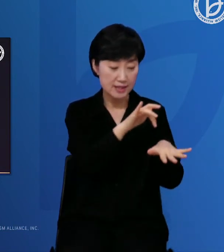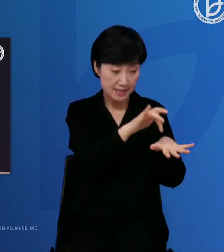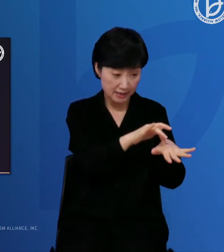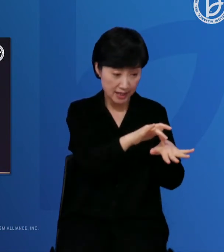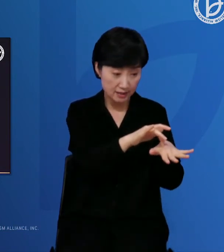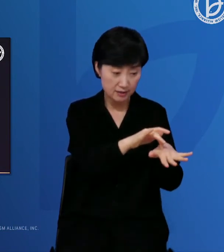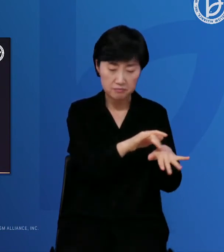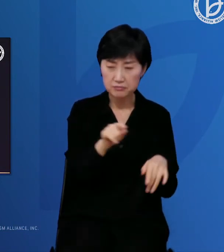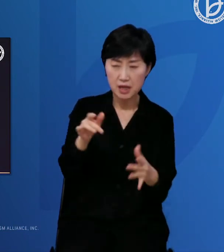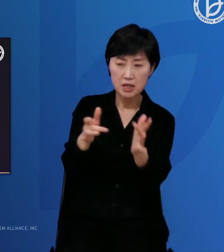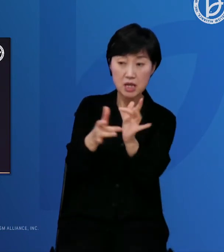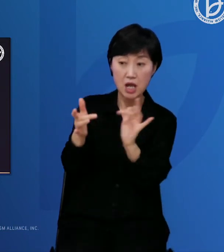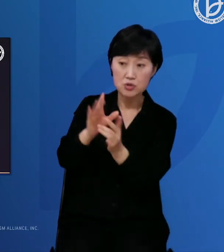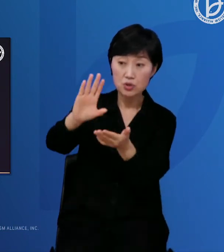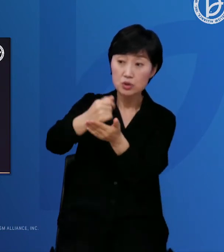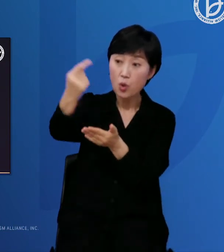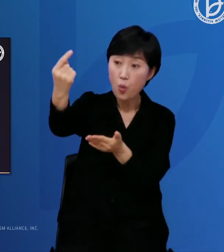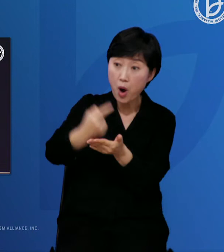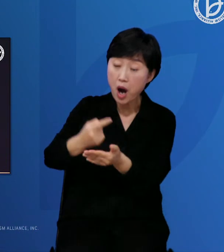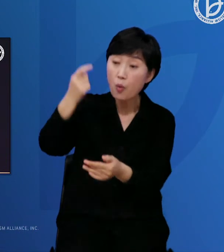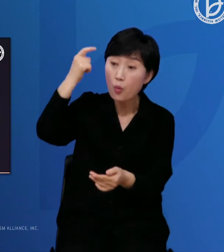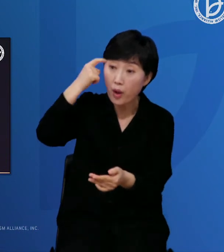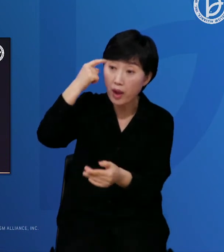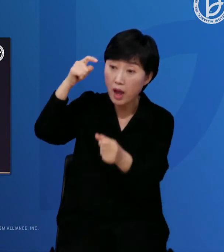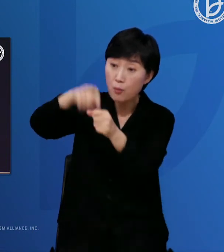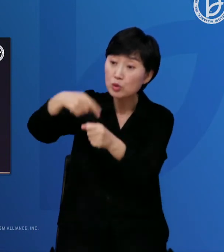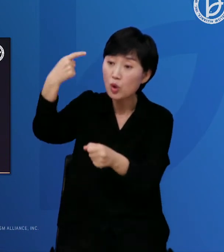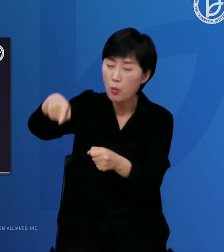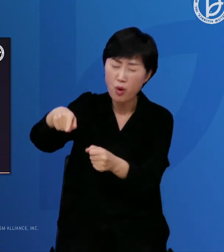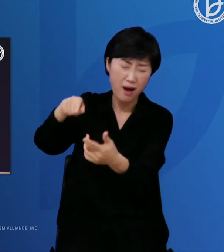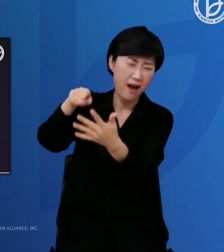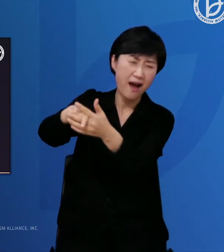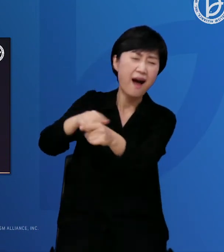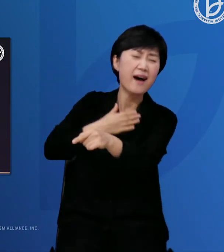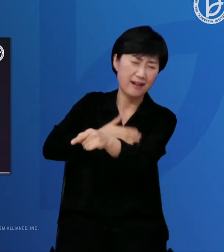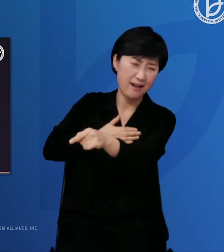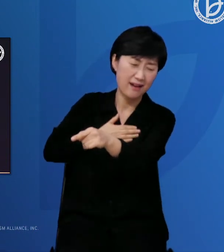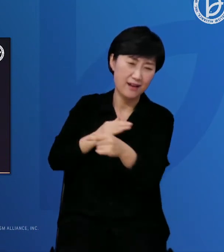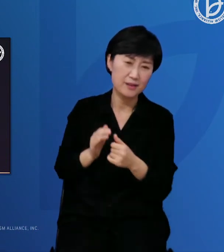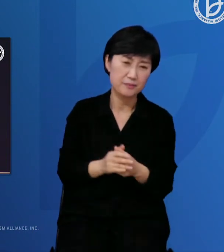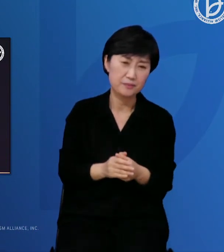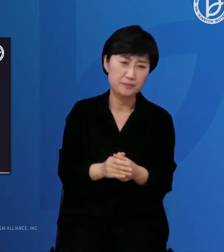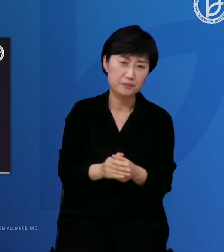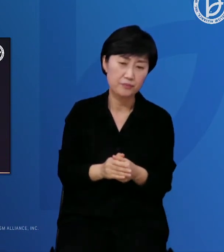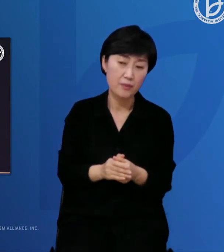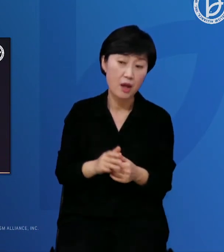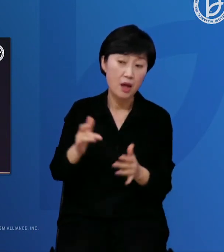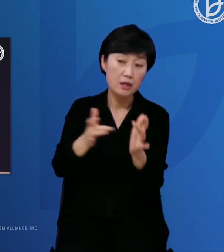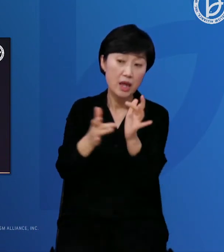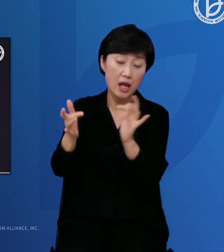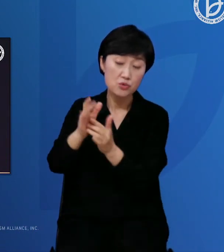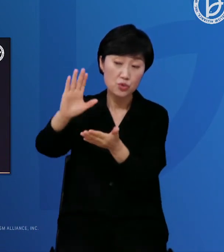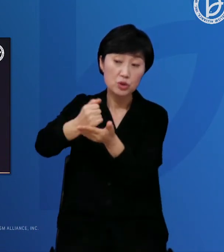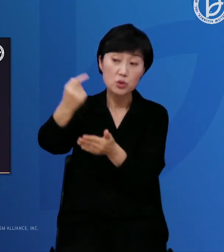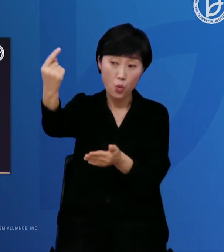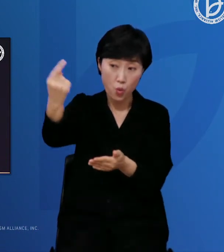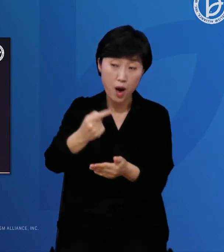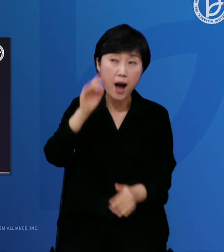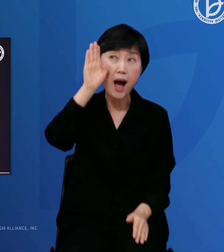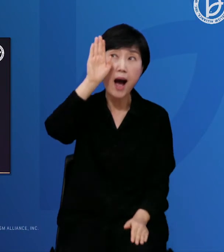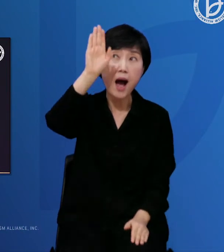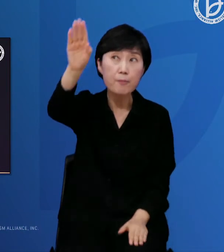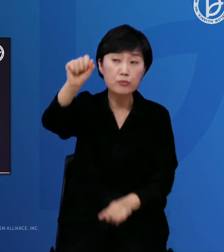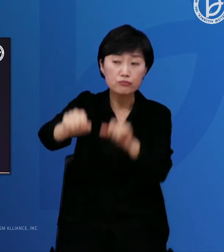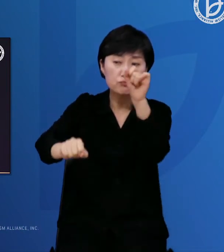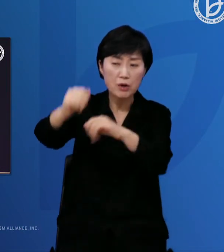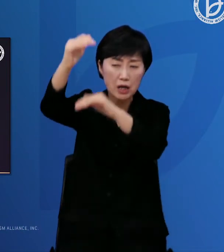because even Satan knew very well why Christ had come to the earth. 앞으로 무슨 일을 행할 것인지 잘